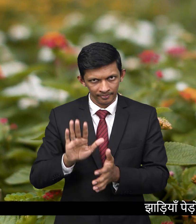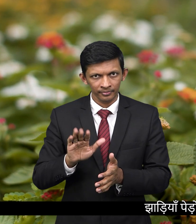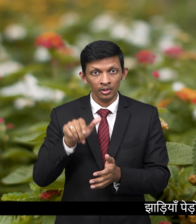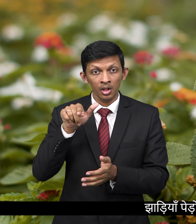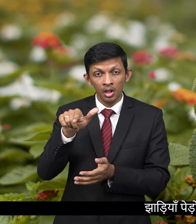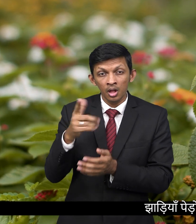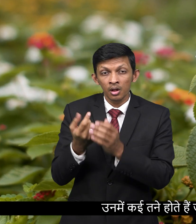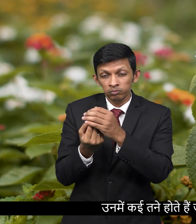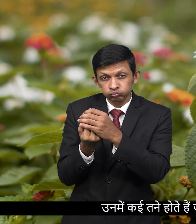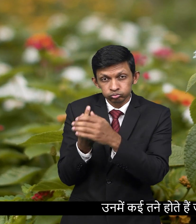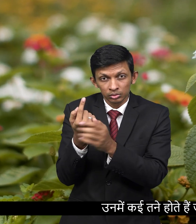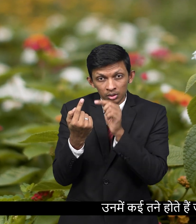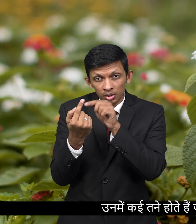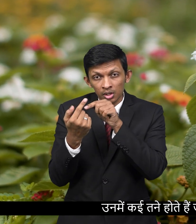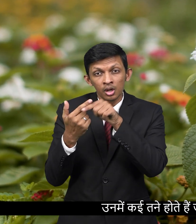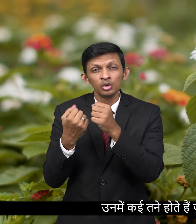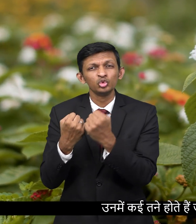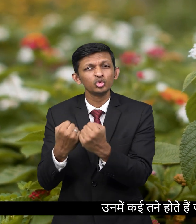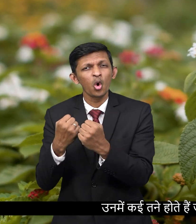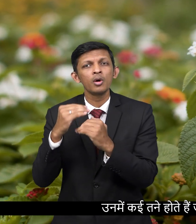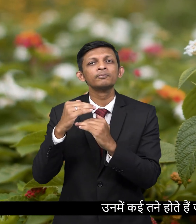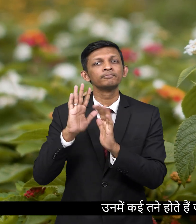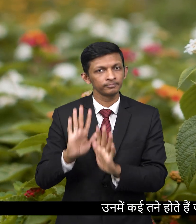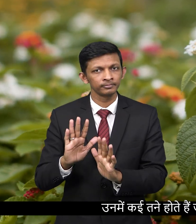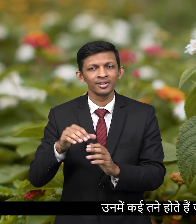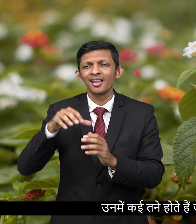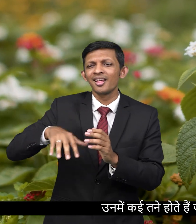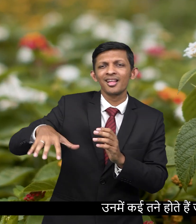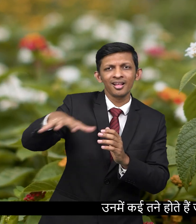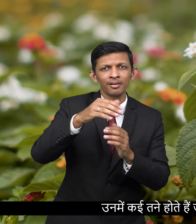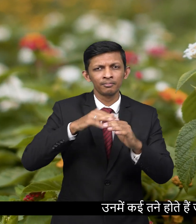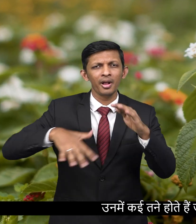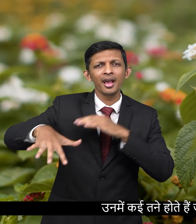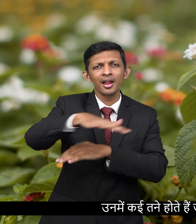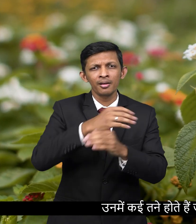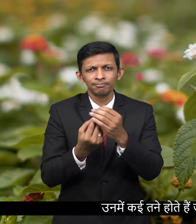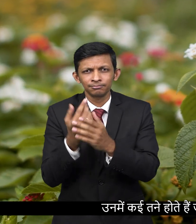है। उनमें कई तने होते हैं जो जमीन के करीब उगते हैं।